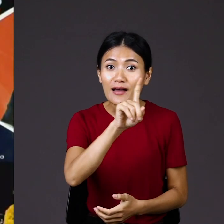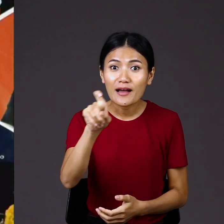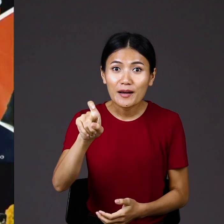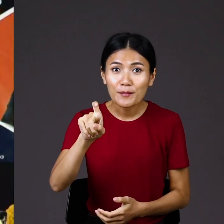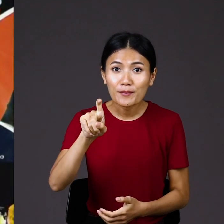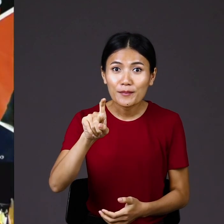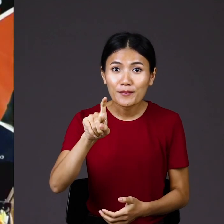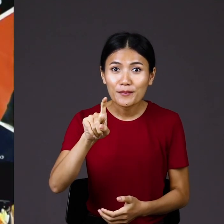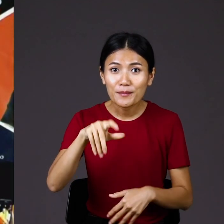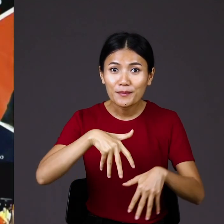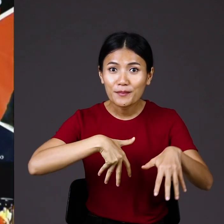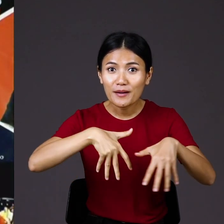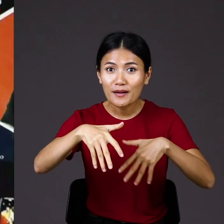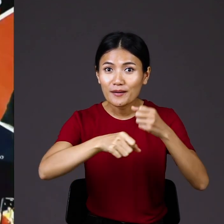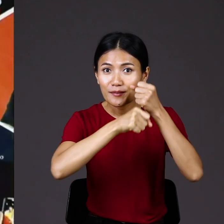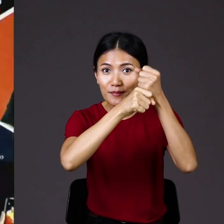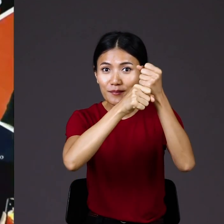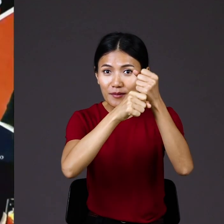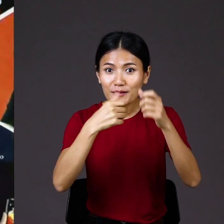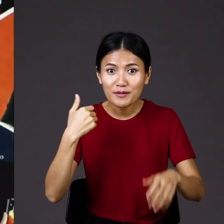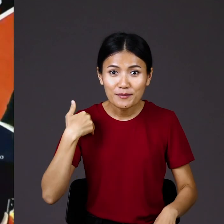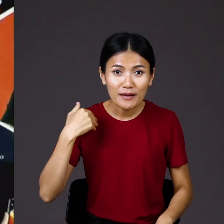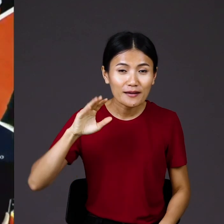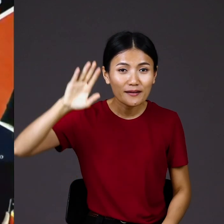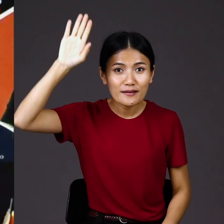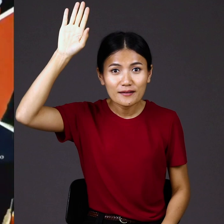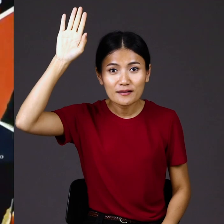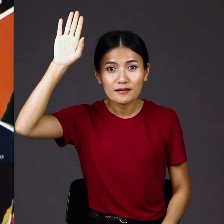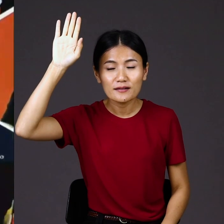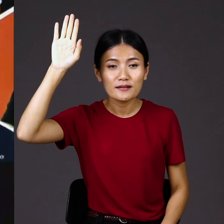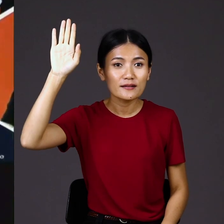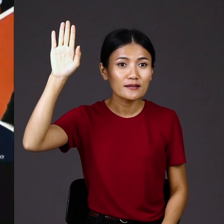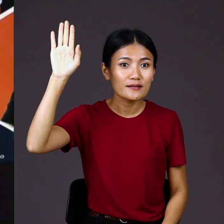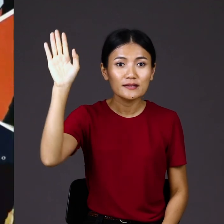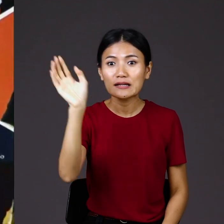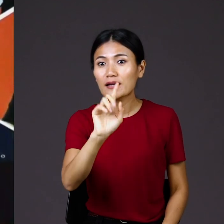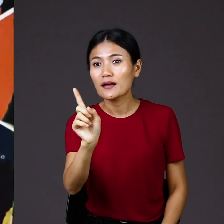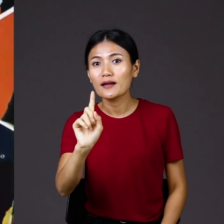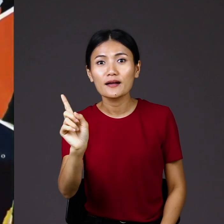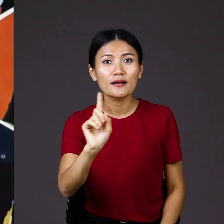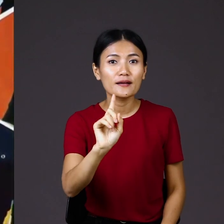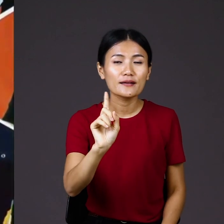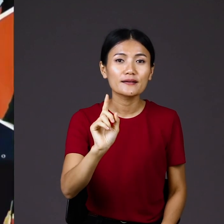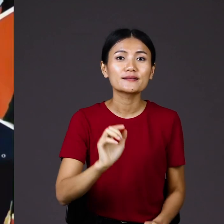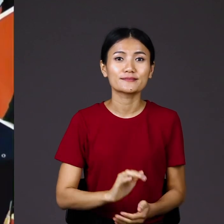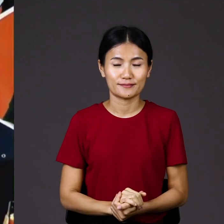มีราษฎรอยู่แถวนี้ไหมสวัสดีราษฎรด้วย